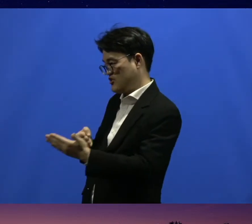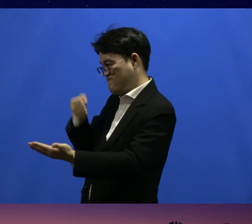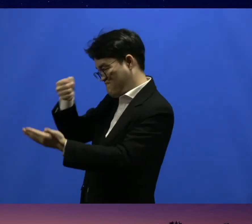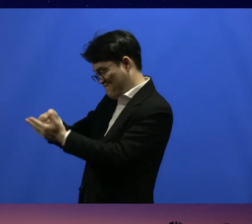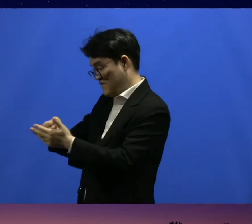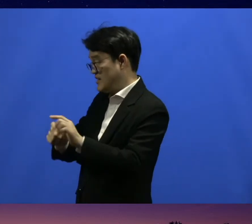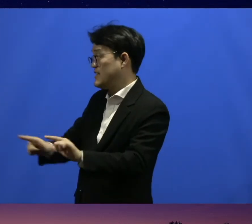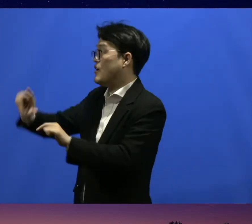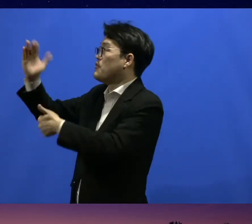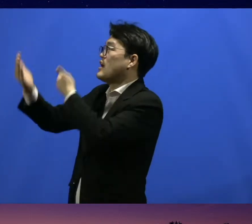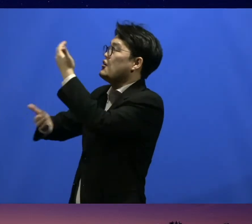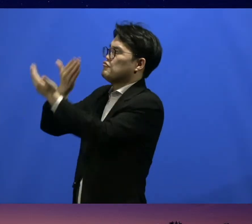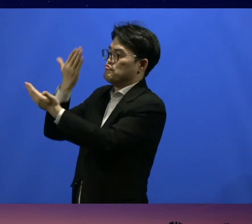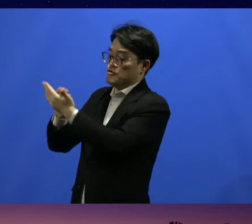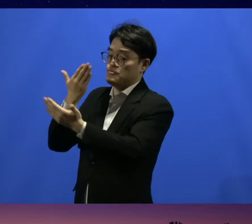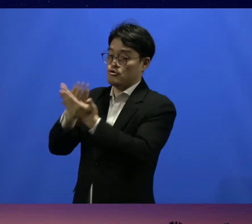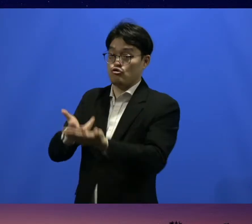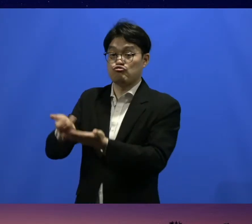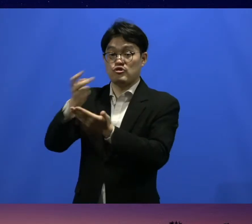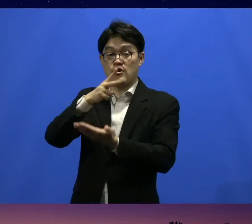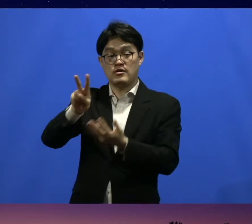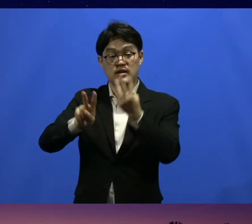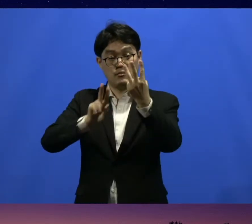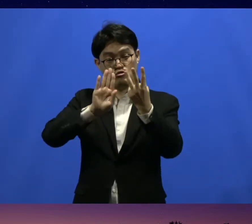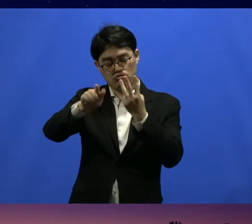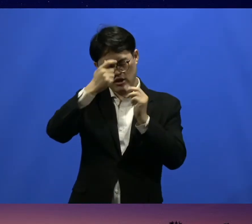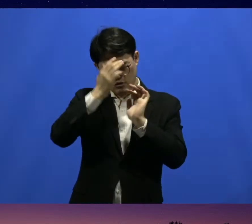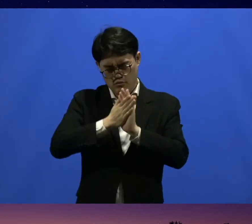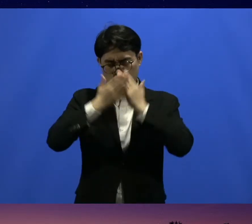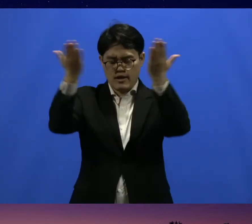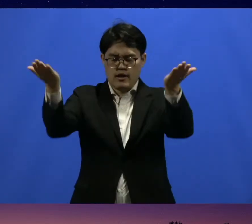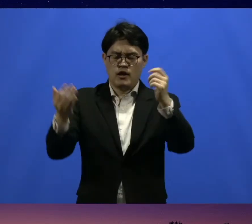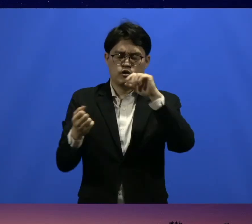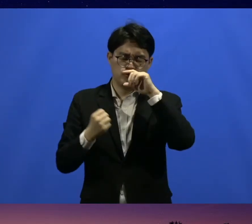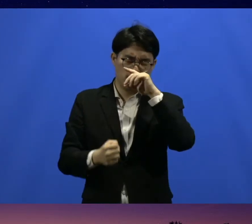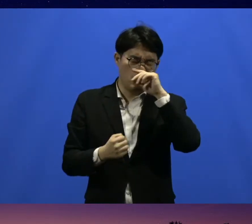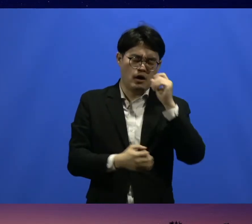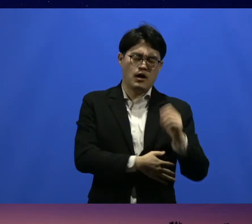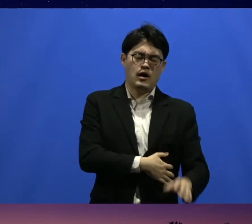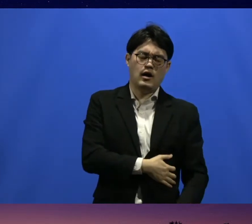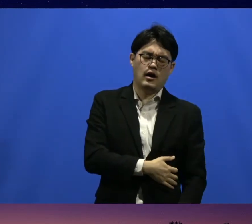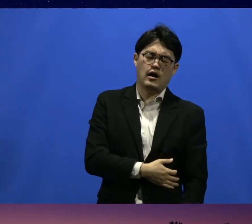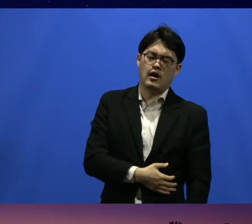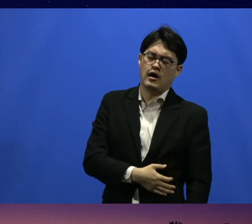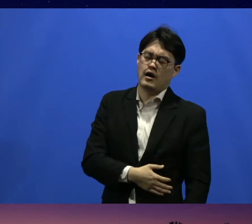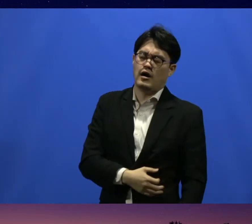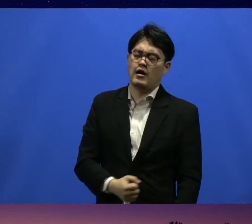하여 주시옵소서. 주여, 세 번 외치고 기도하며 나가겠습니다. 주여